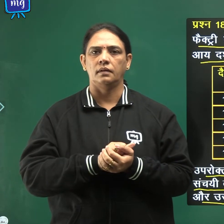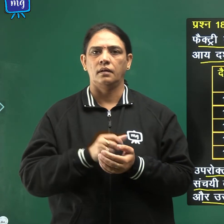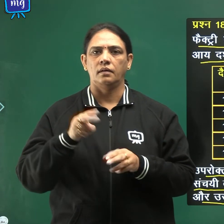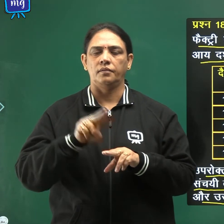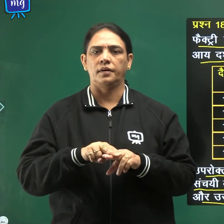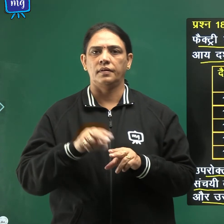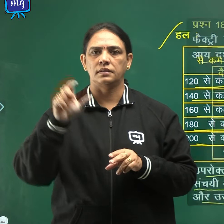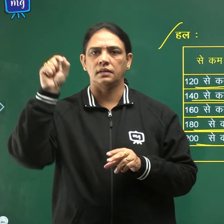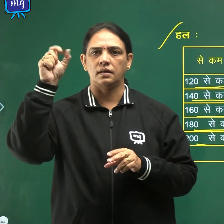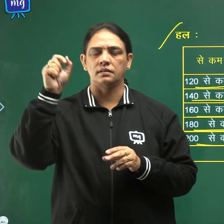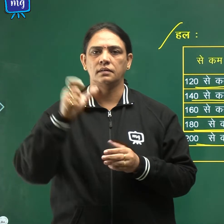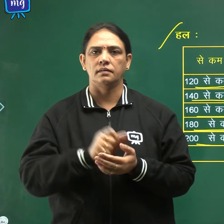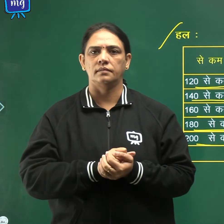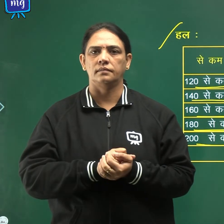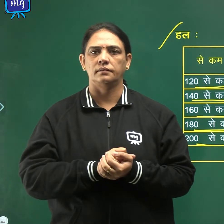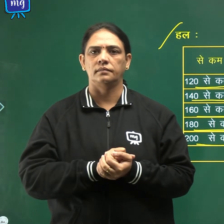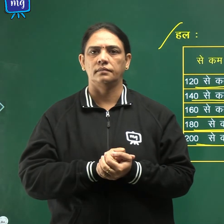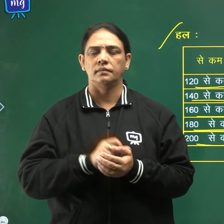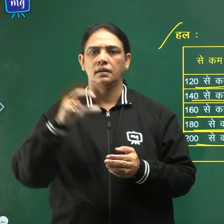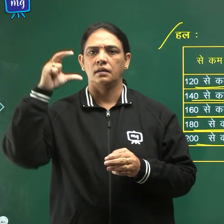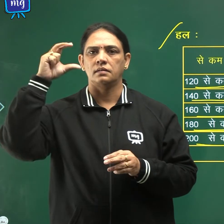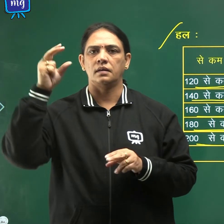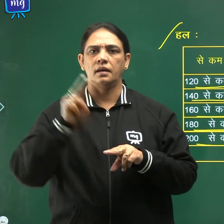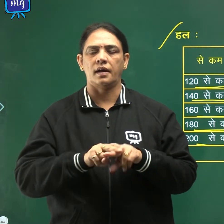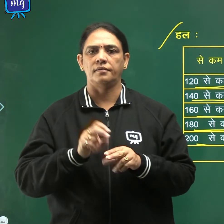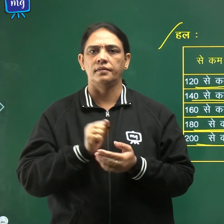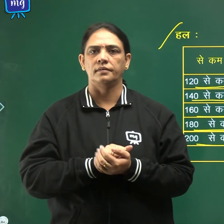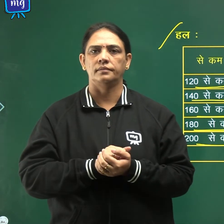बारंबारता 10। संचयी बारंबारता